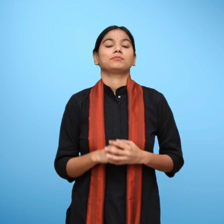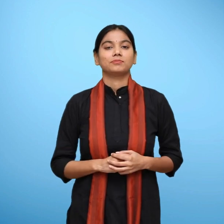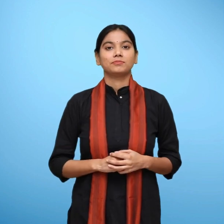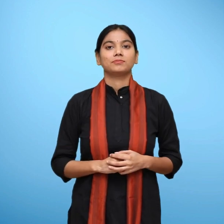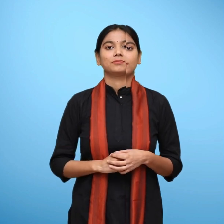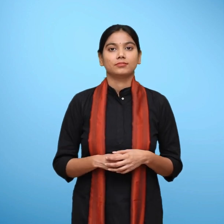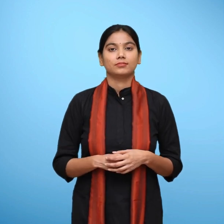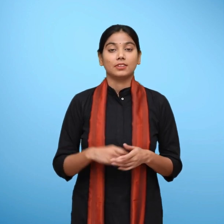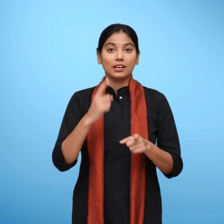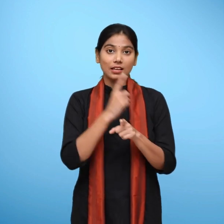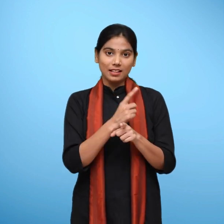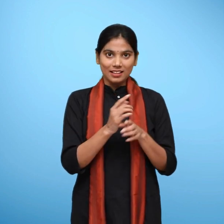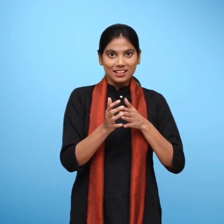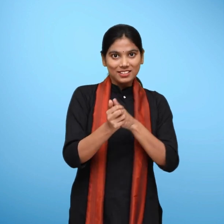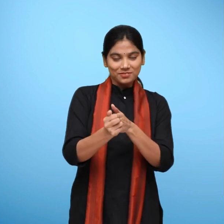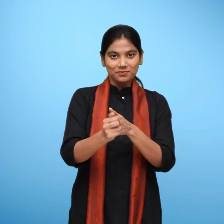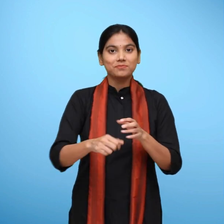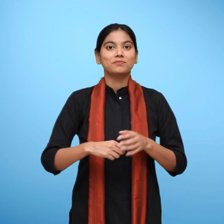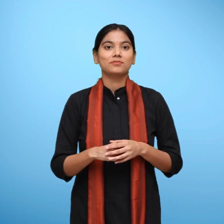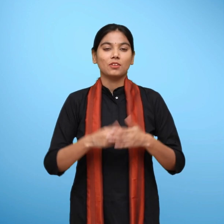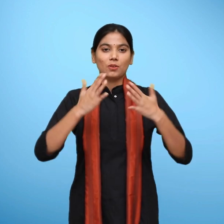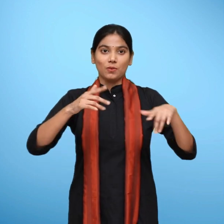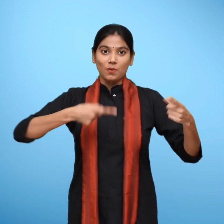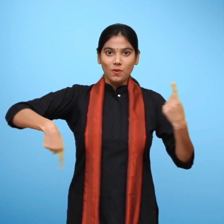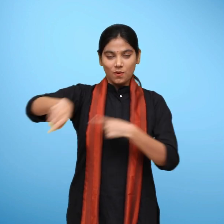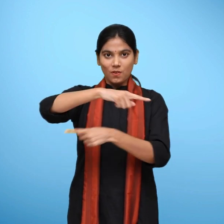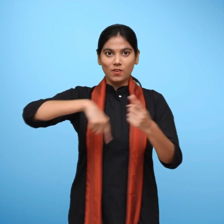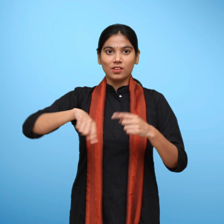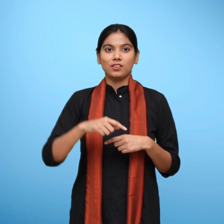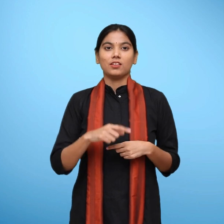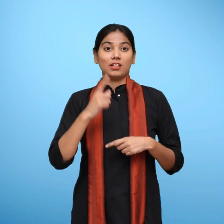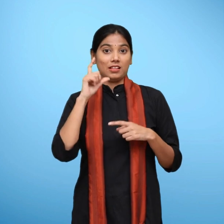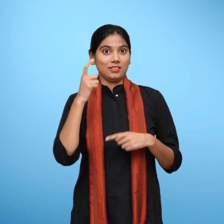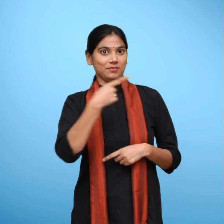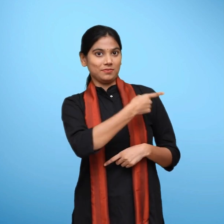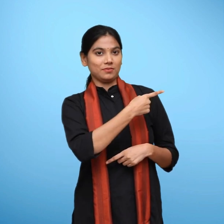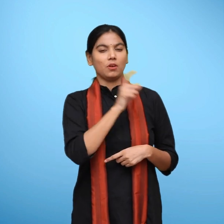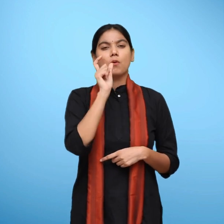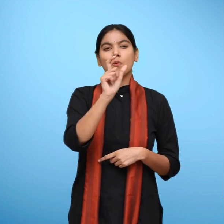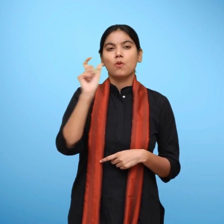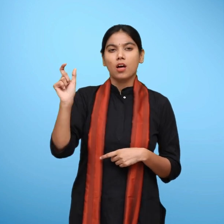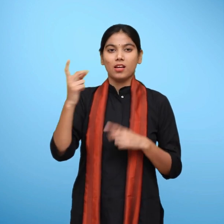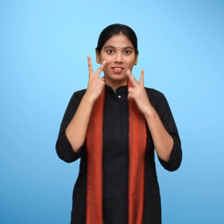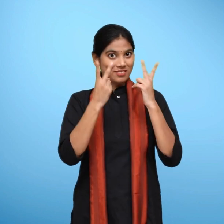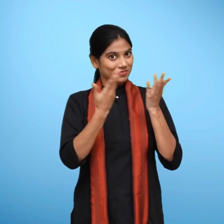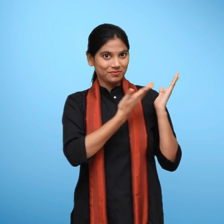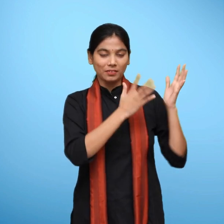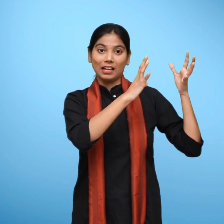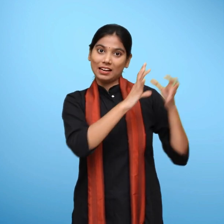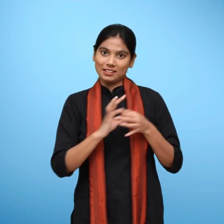लगाइए शिक्षण संकेत बच्चे दी दे दो आदि से शुरू